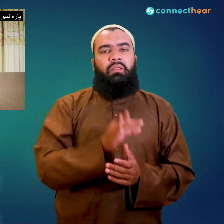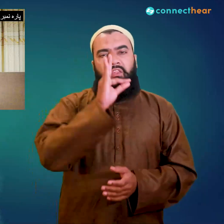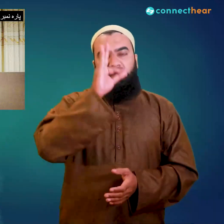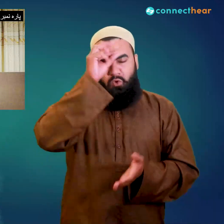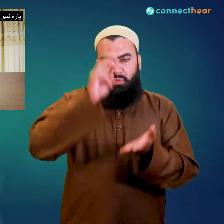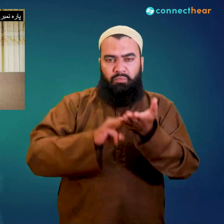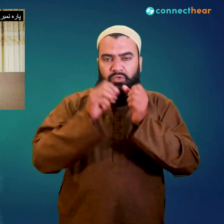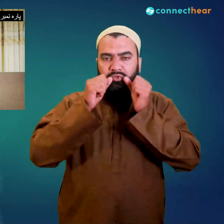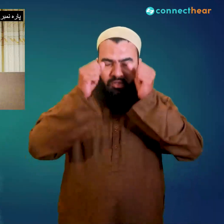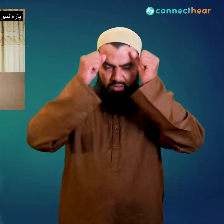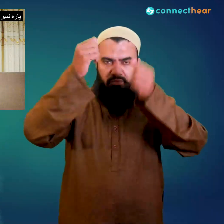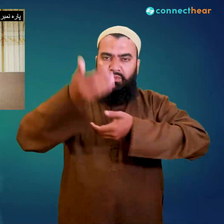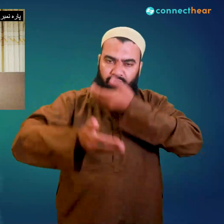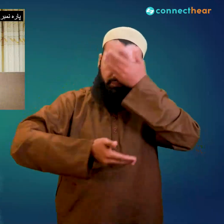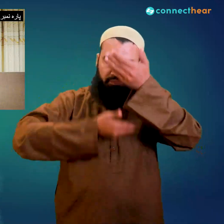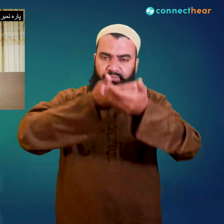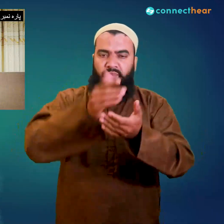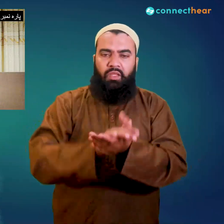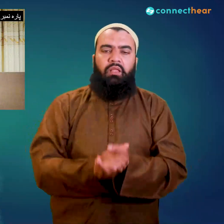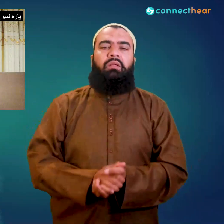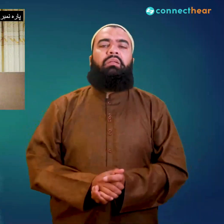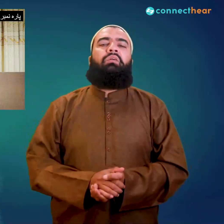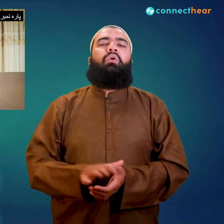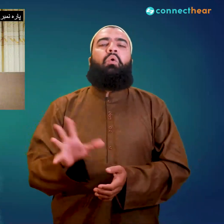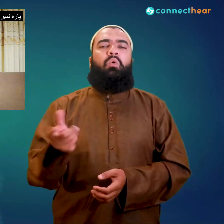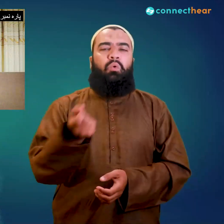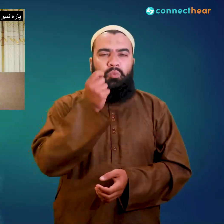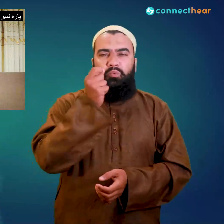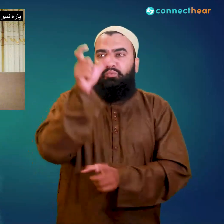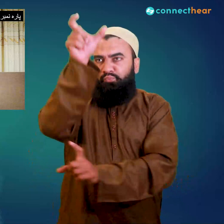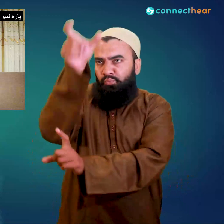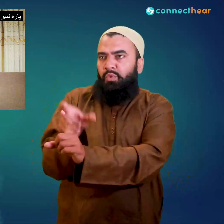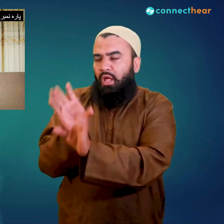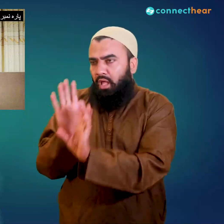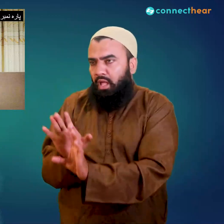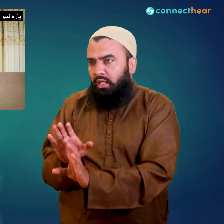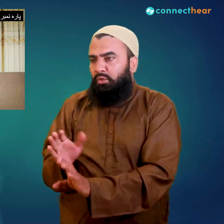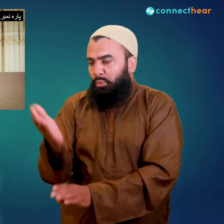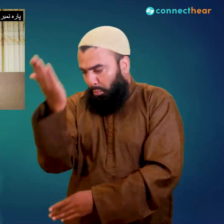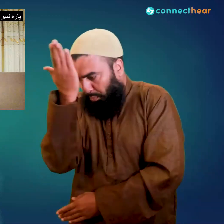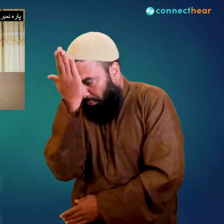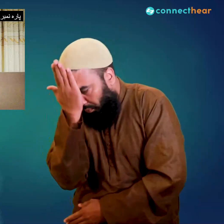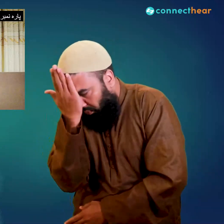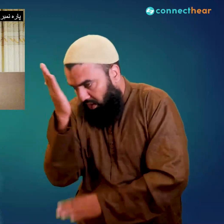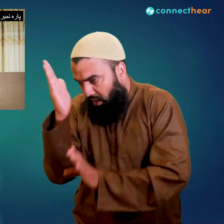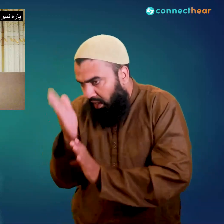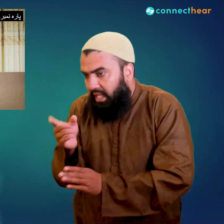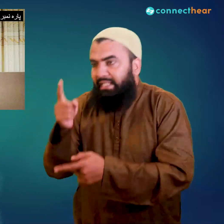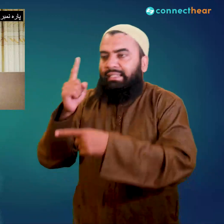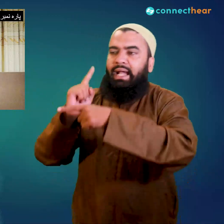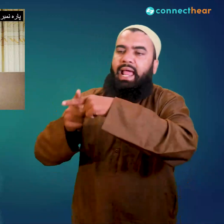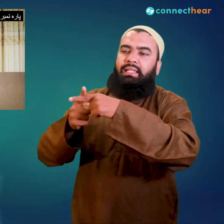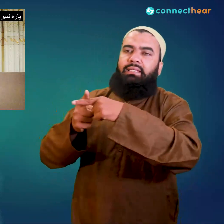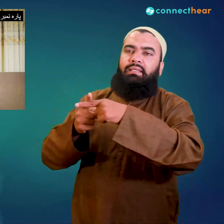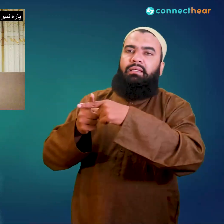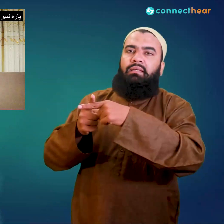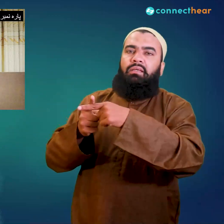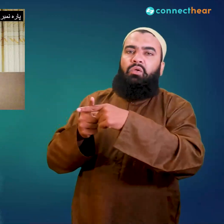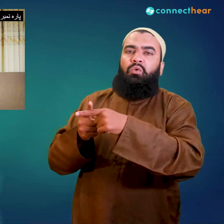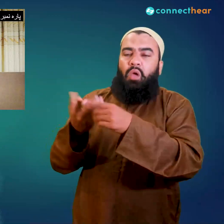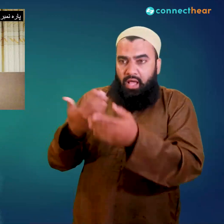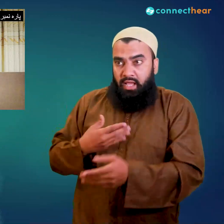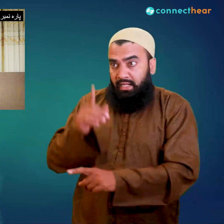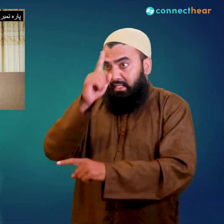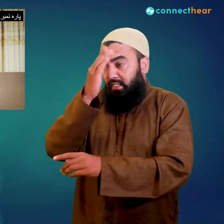صلی اللہ علیہ وسلم کی حدیث مبارکہ فرمایا کہ غیر اللہ کے لیے سجدہ جائز نہیں، اگر سجدہ جائز ہوتا تو